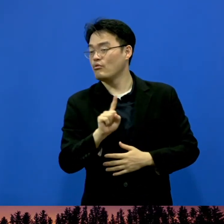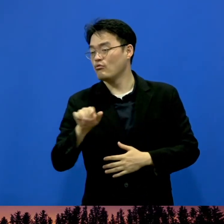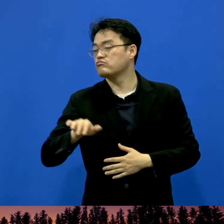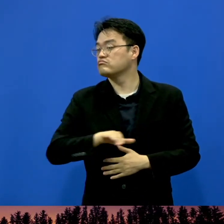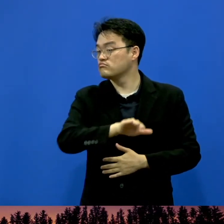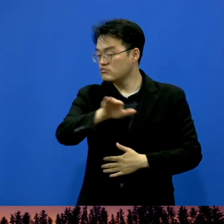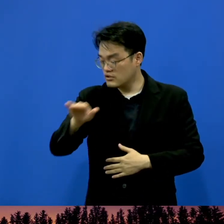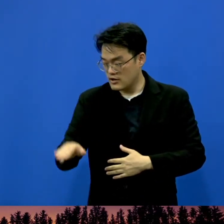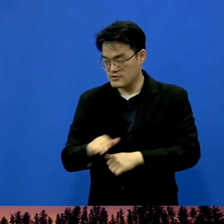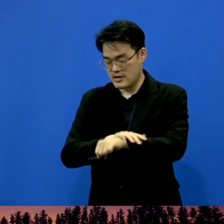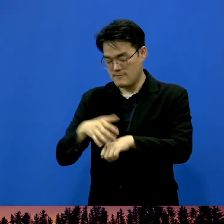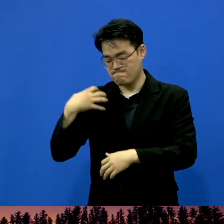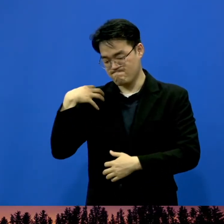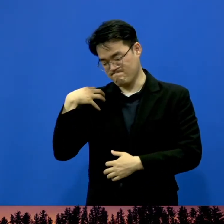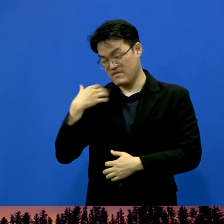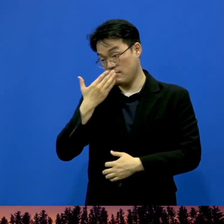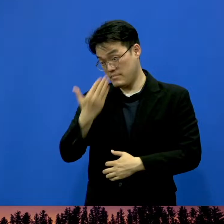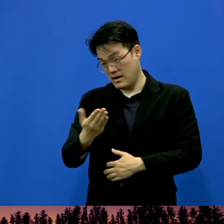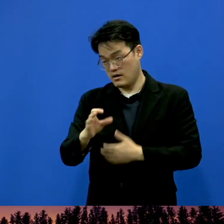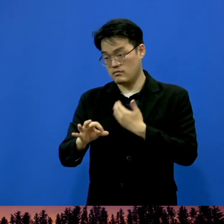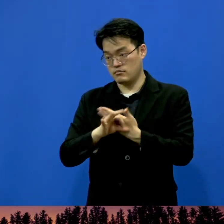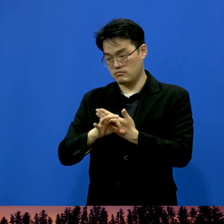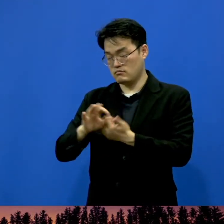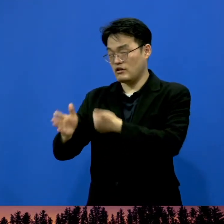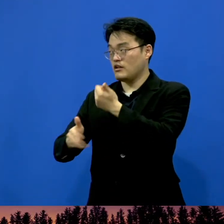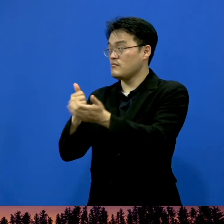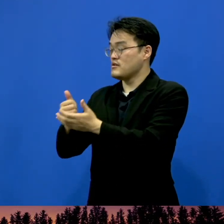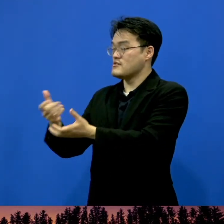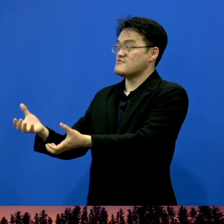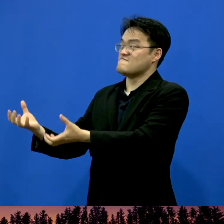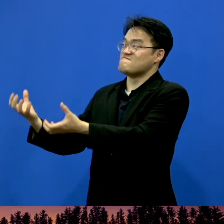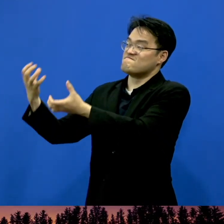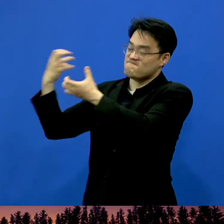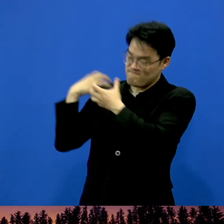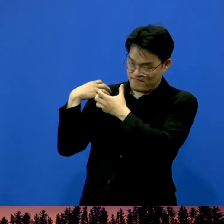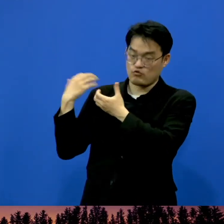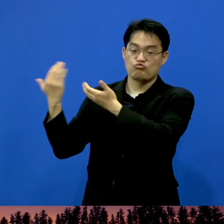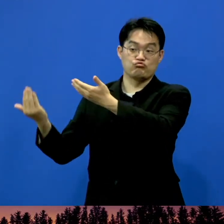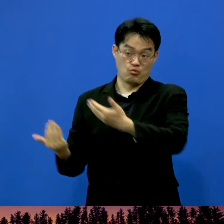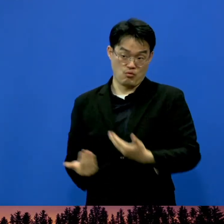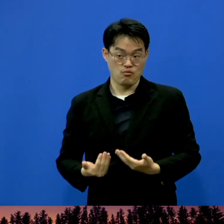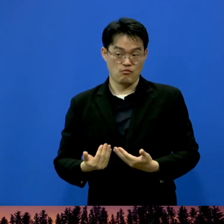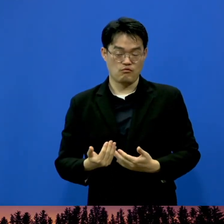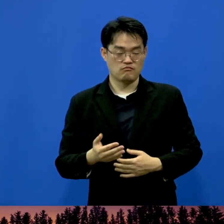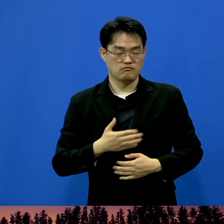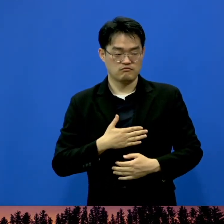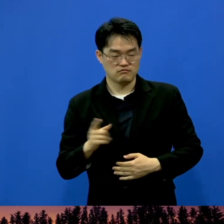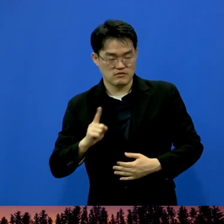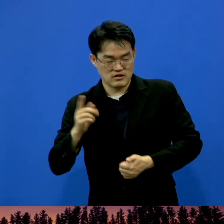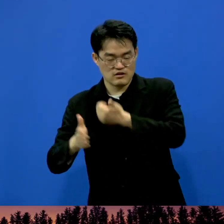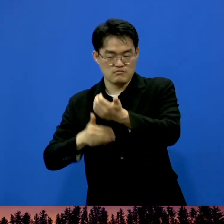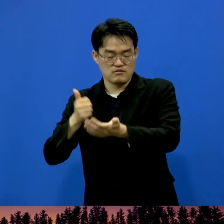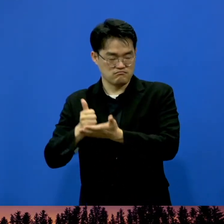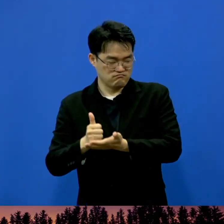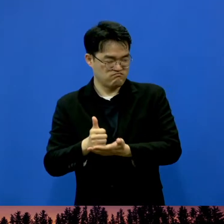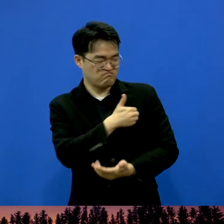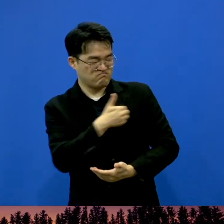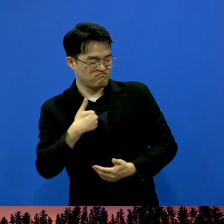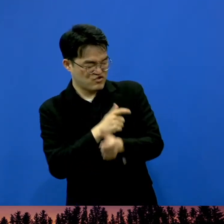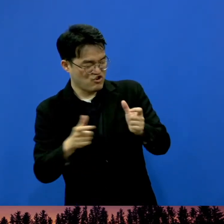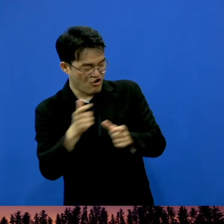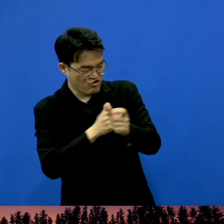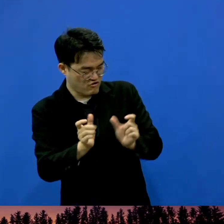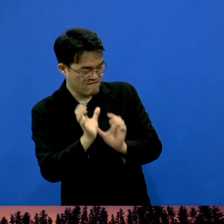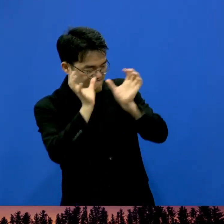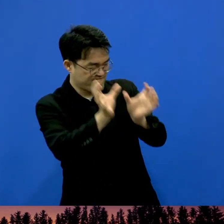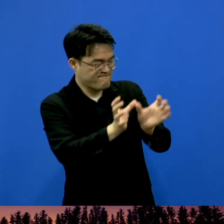우리가 그것을 받아들이고 반응만 한다면 하나님의 편에서는 훨씬 더 많은 것을 맡길 수 있다라고 하는 암시가 이제